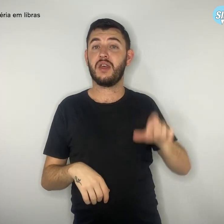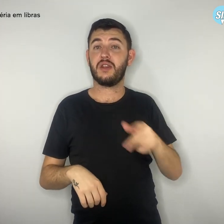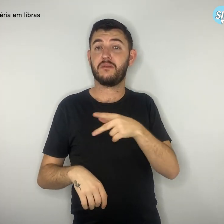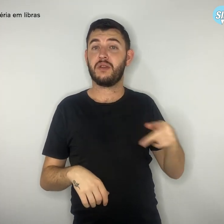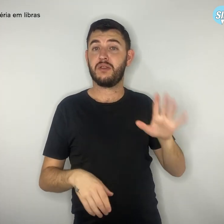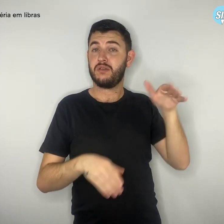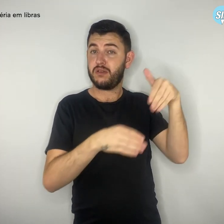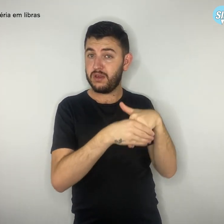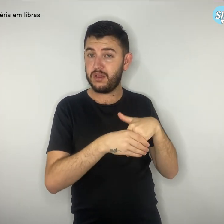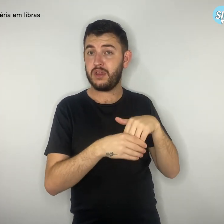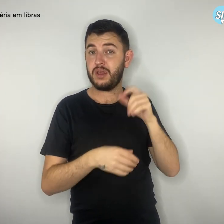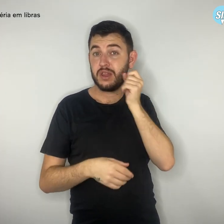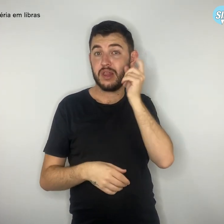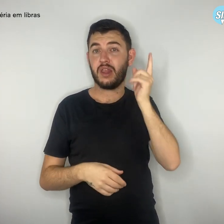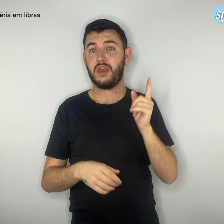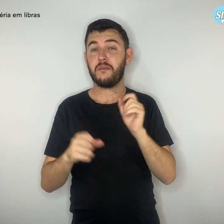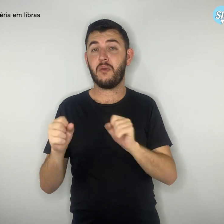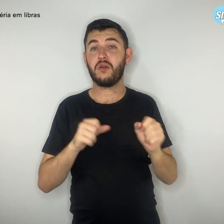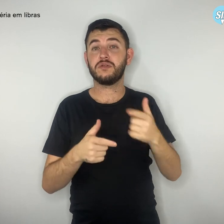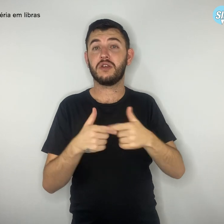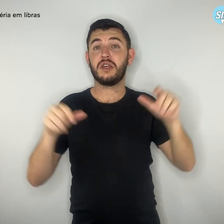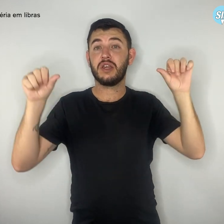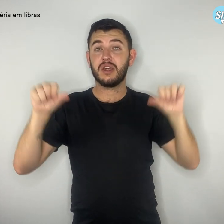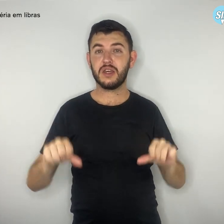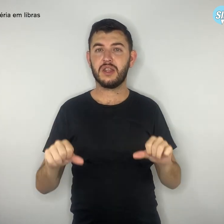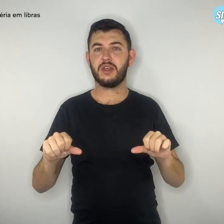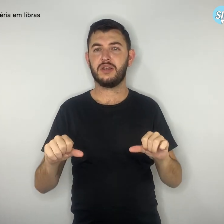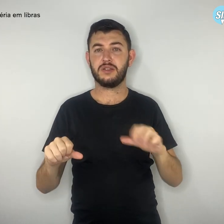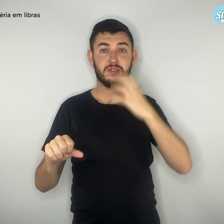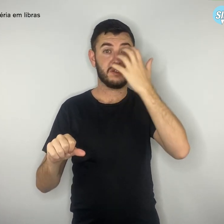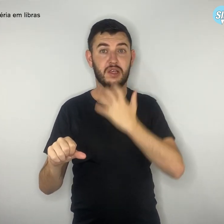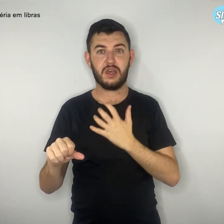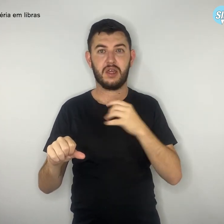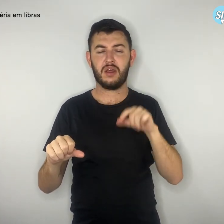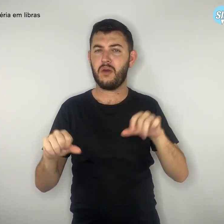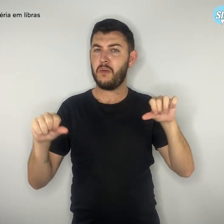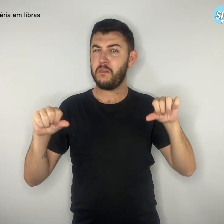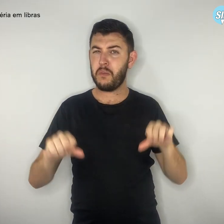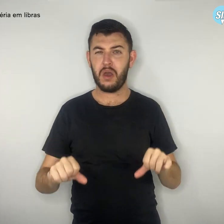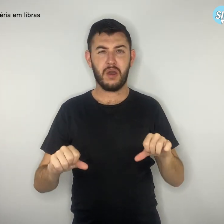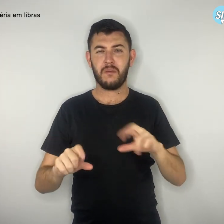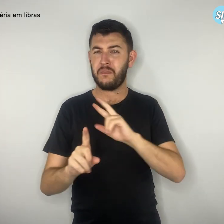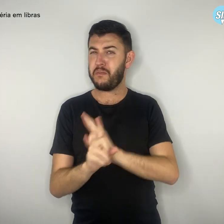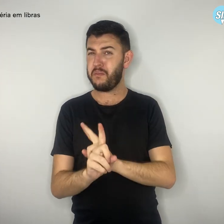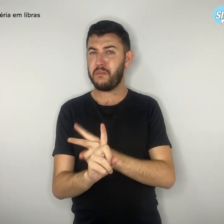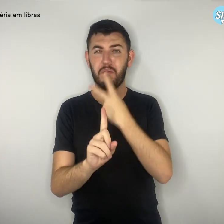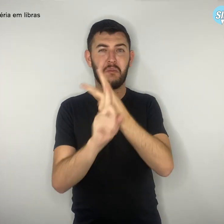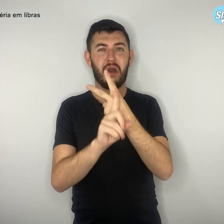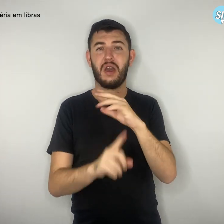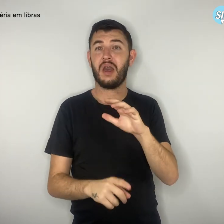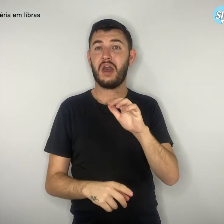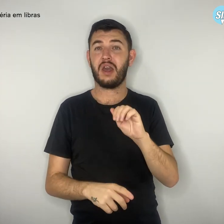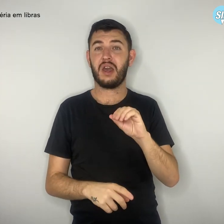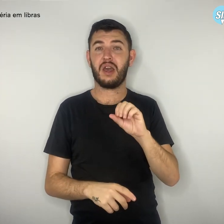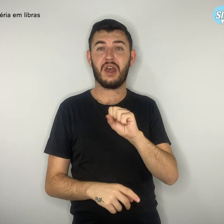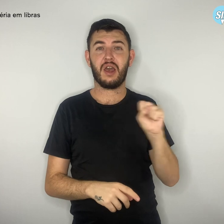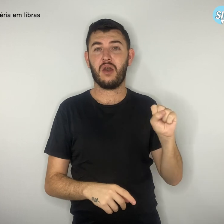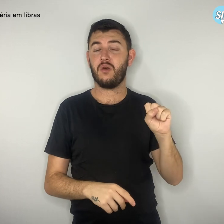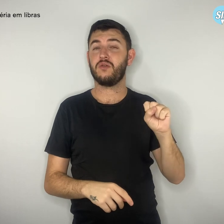presidente eleito podem levar o país da crise séria ao caos absoluto e de difícil